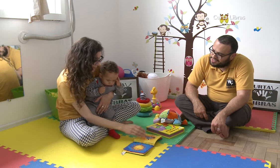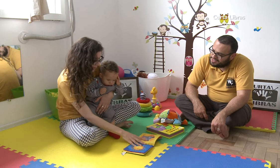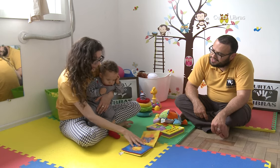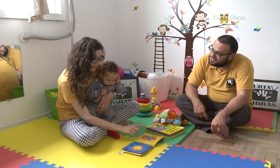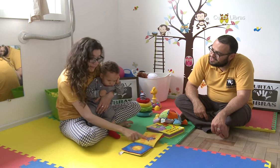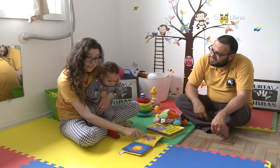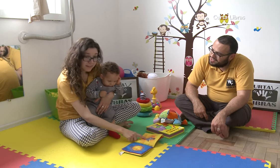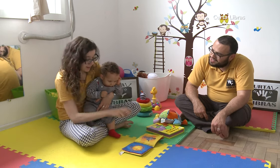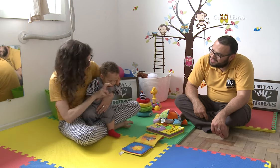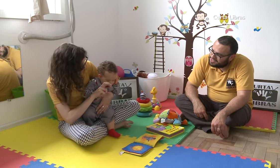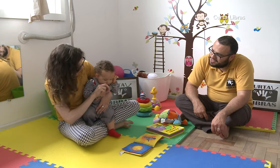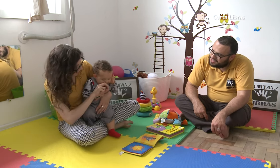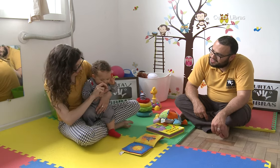Olha, o ratinho.